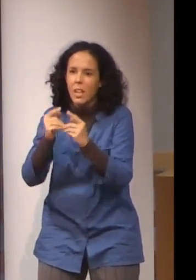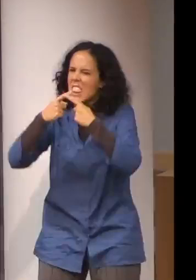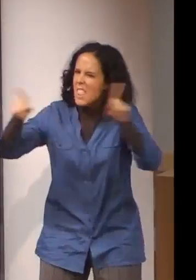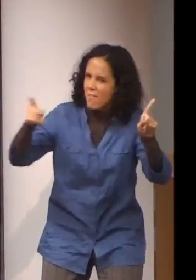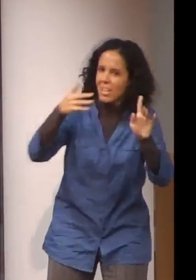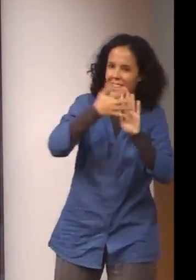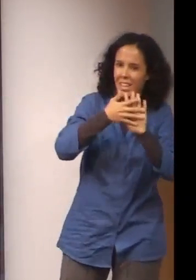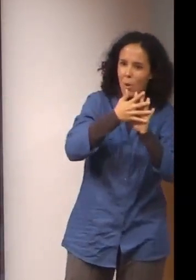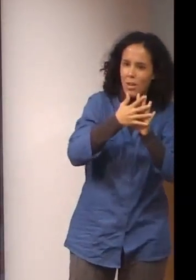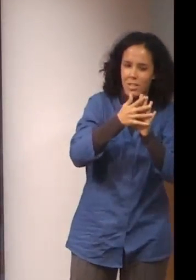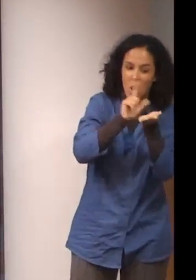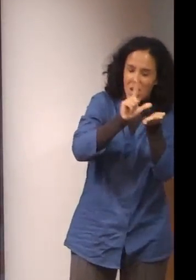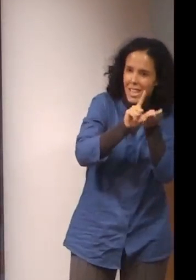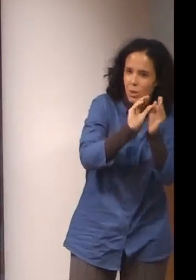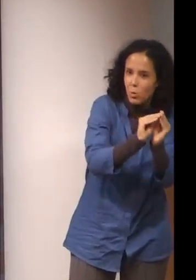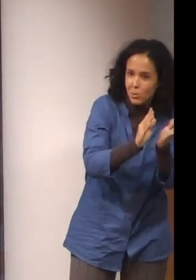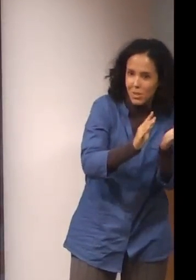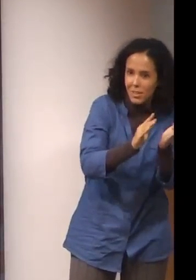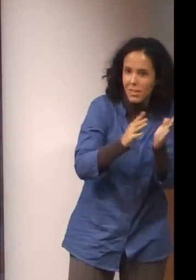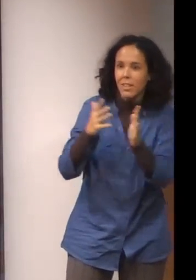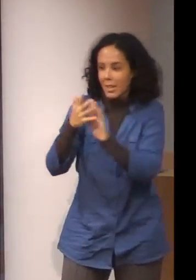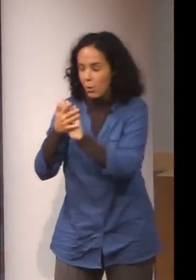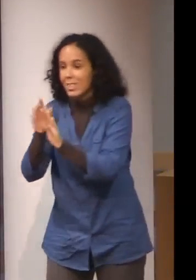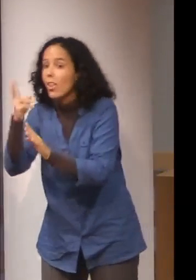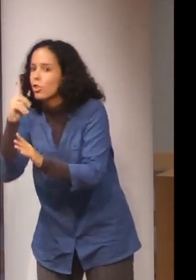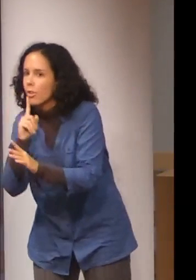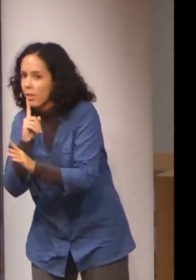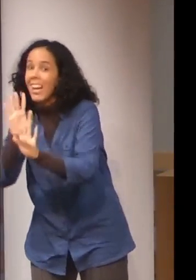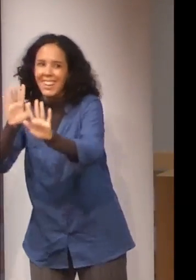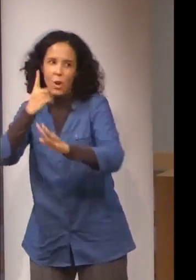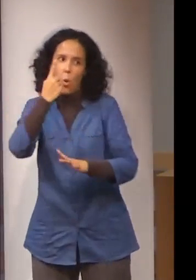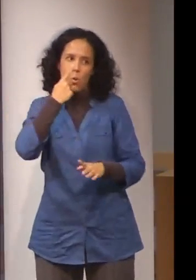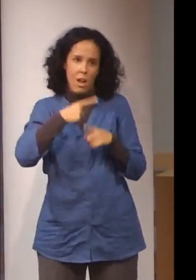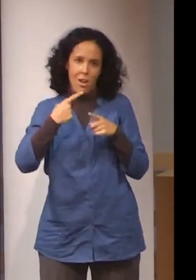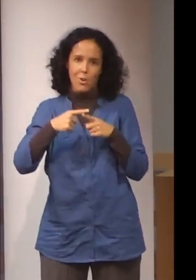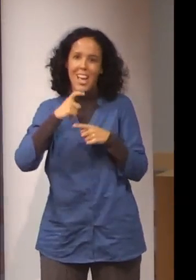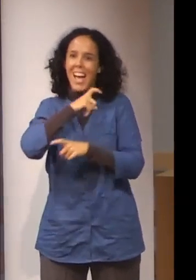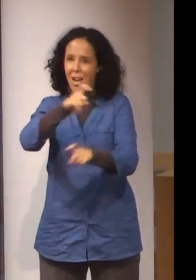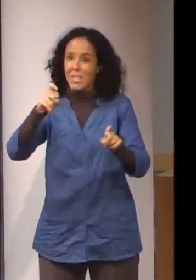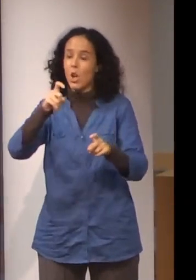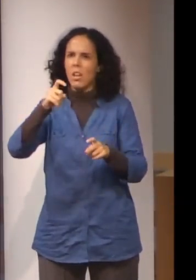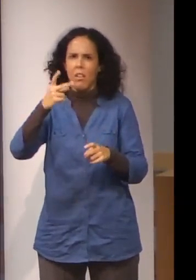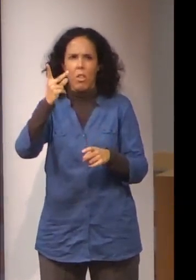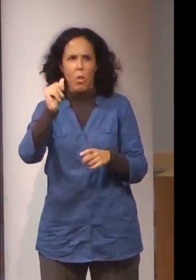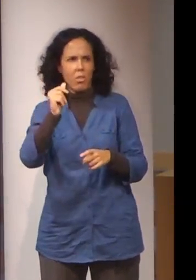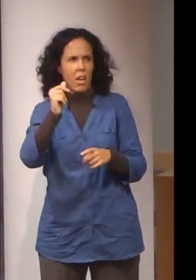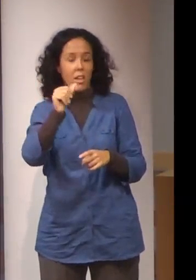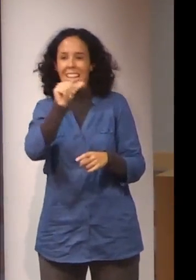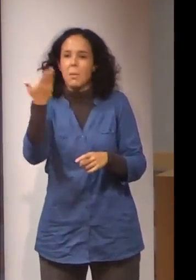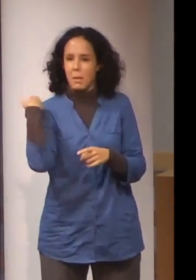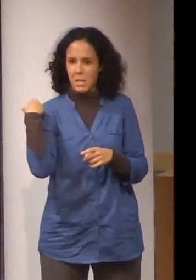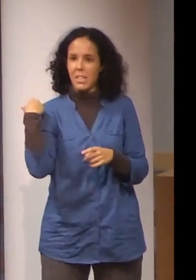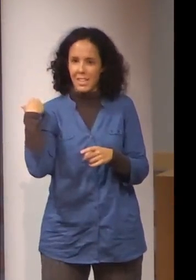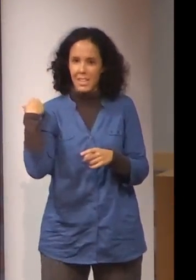Exponiendo incluso su propia literatura distinta de la literatura de la lengua de signos. Ah, una cosa a